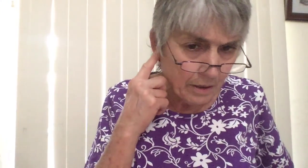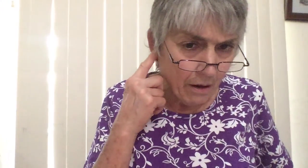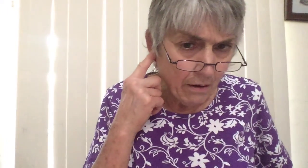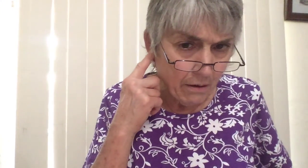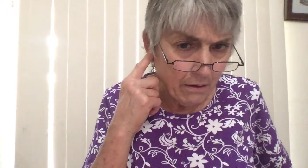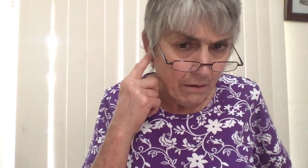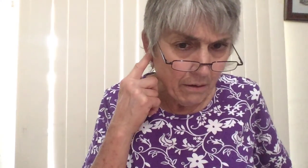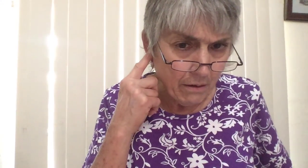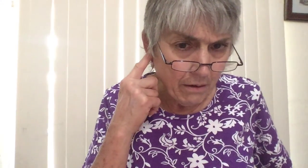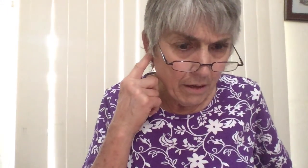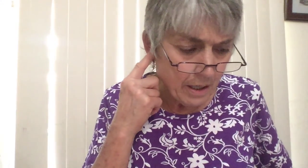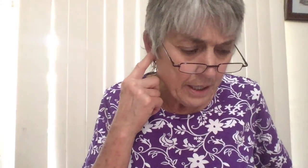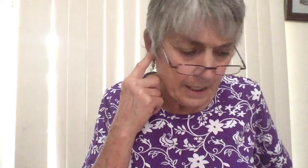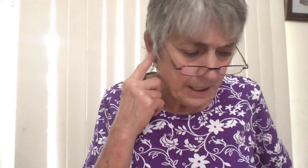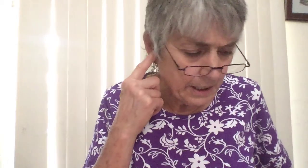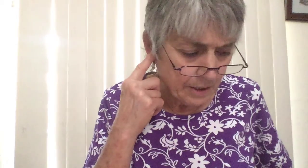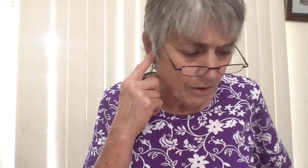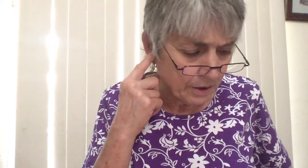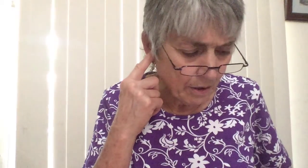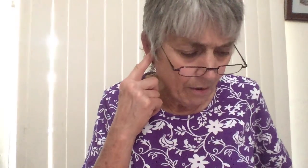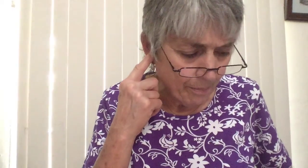Entend. Il n'entend pas.